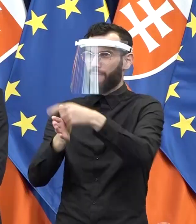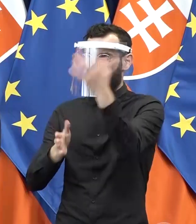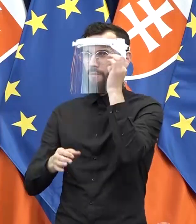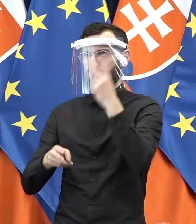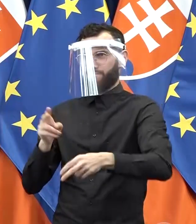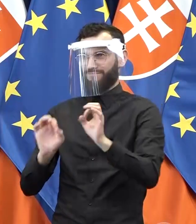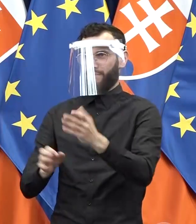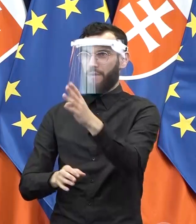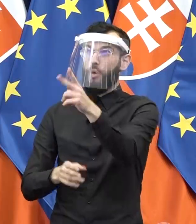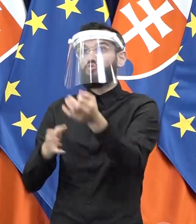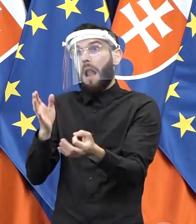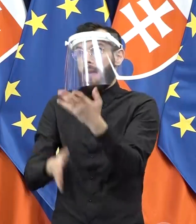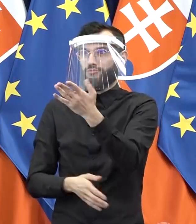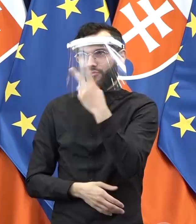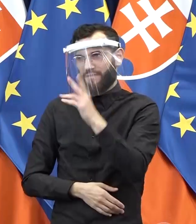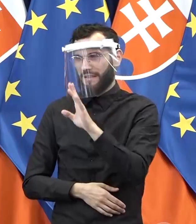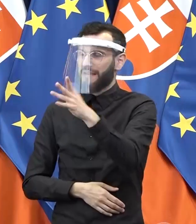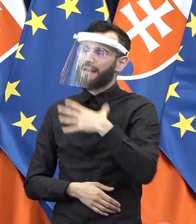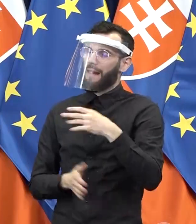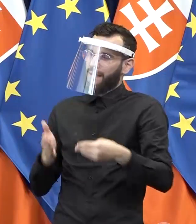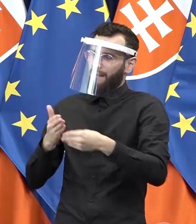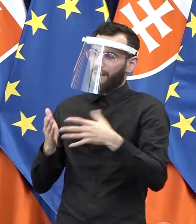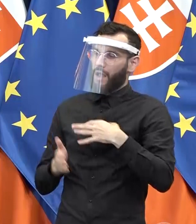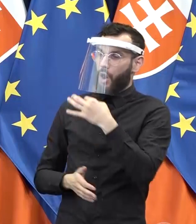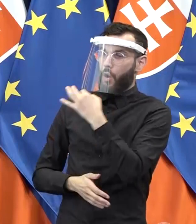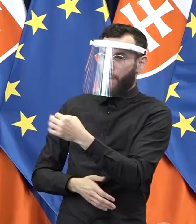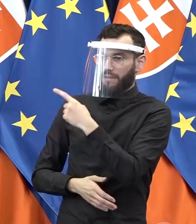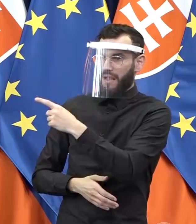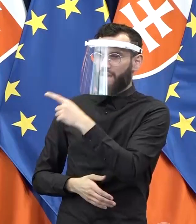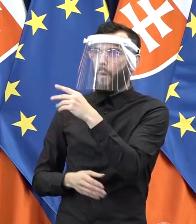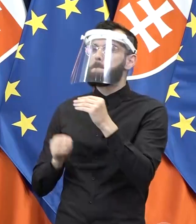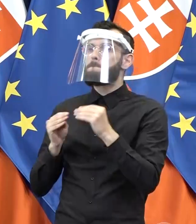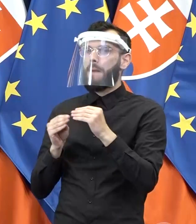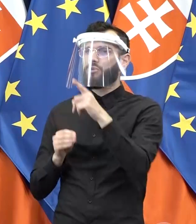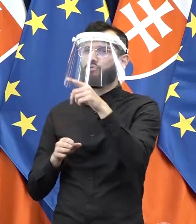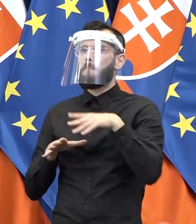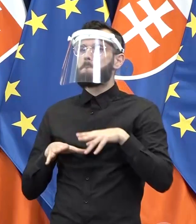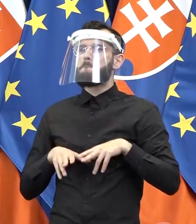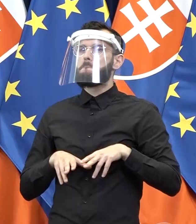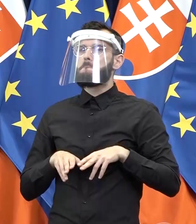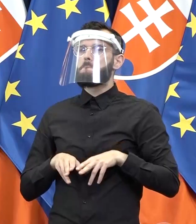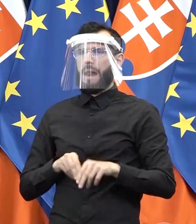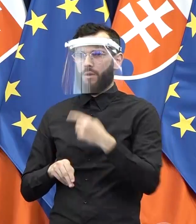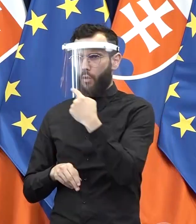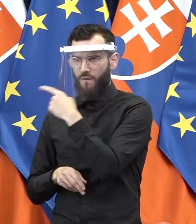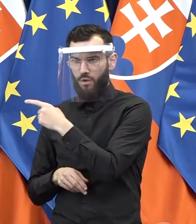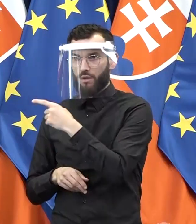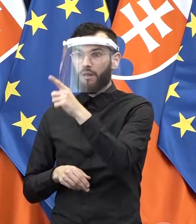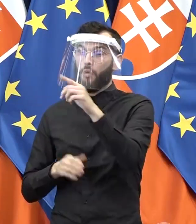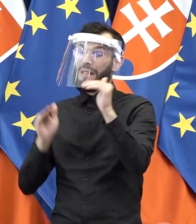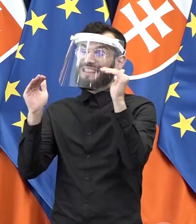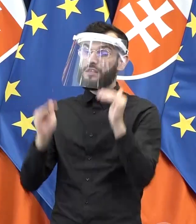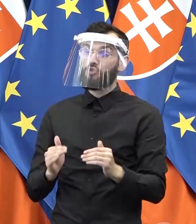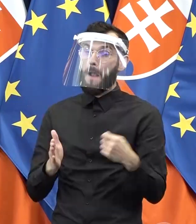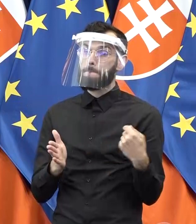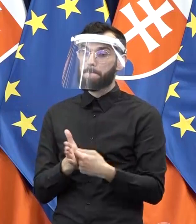Ešte možno bude lepšia. Chcel by som sa ešte opýtať. Premiér Babiš v Českej republike navrhol zniženie platov